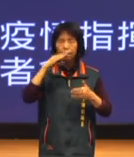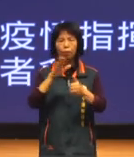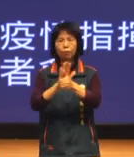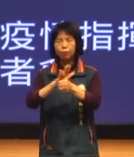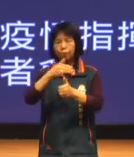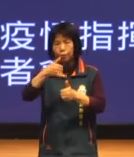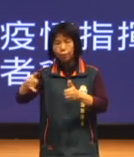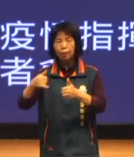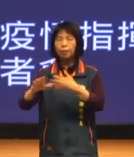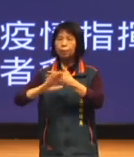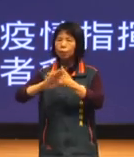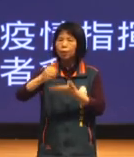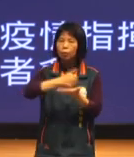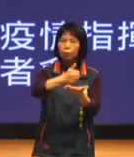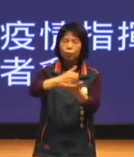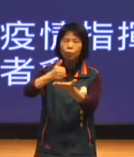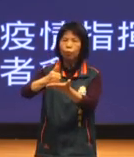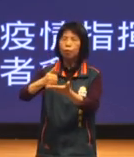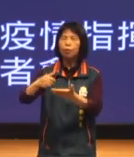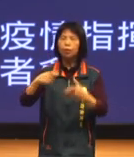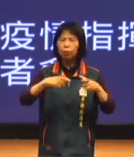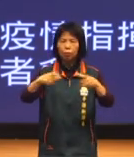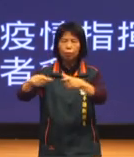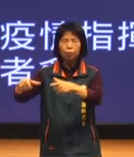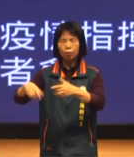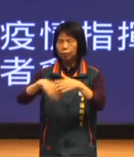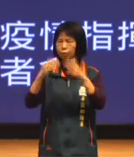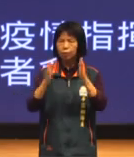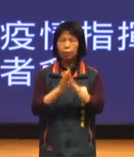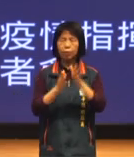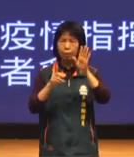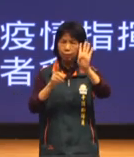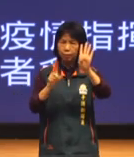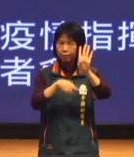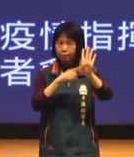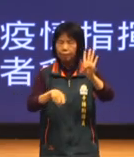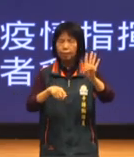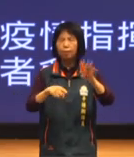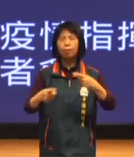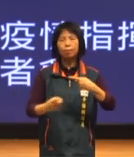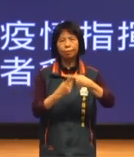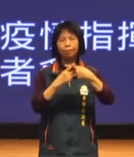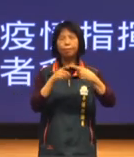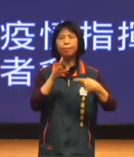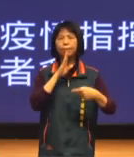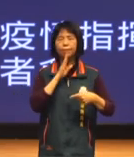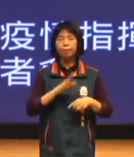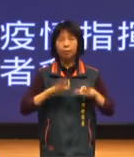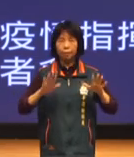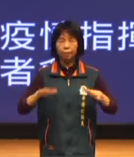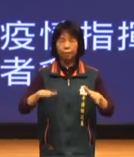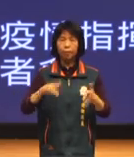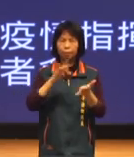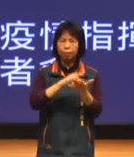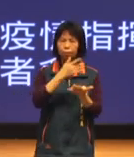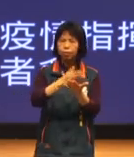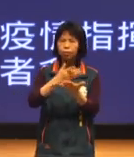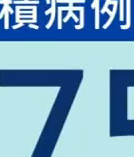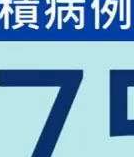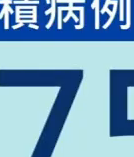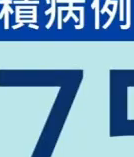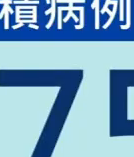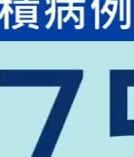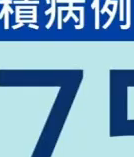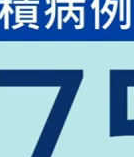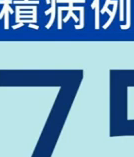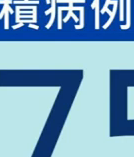午5点会全数的到货。花莲县政府也召开了确诊个案的说明会来进行说明。